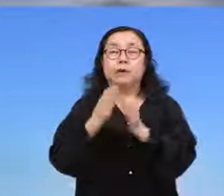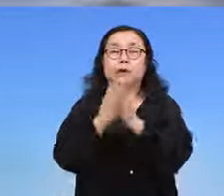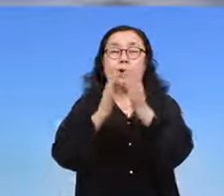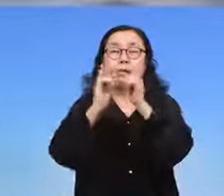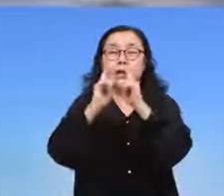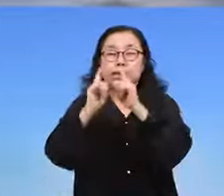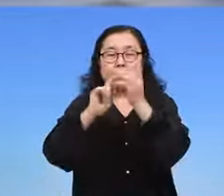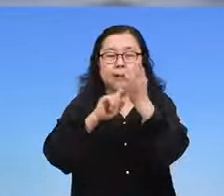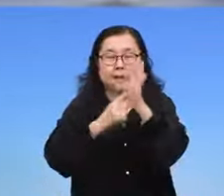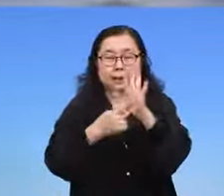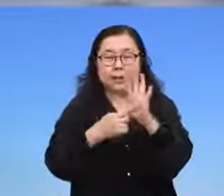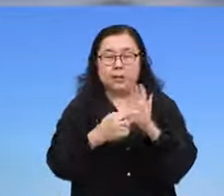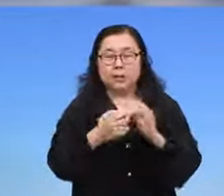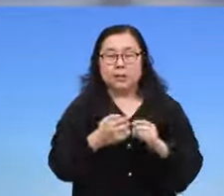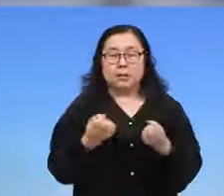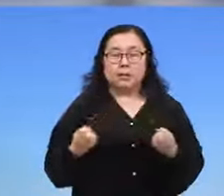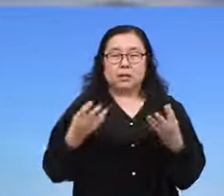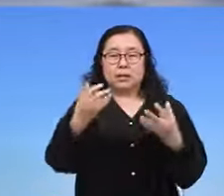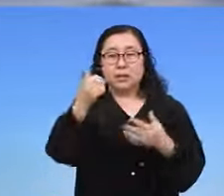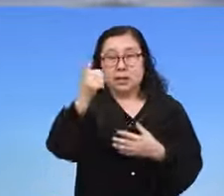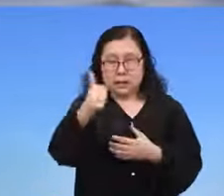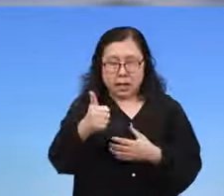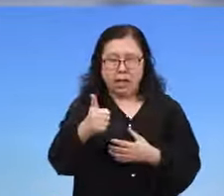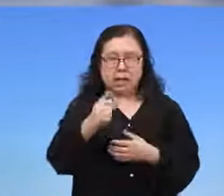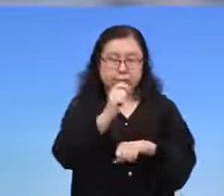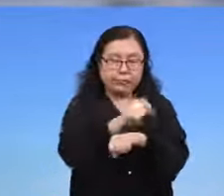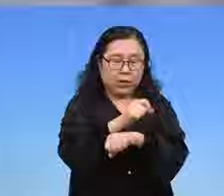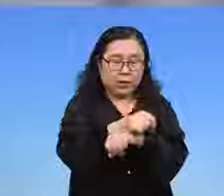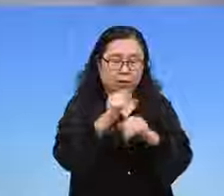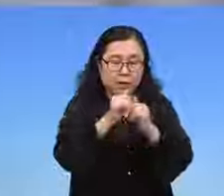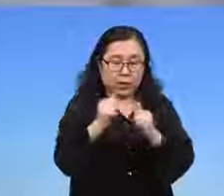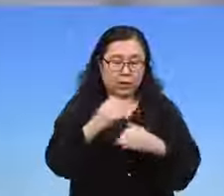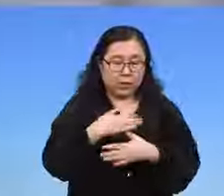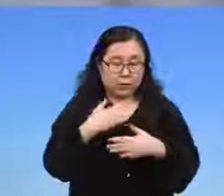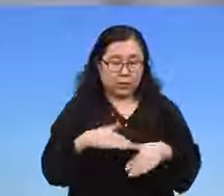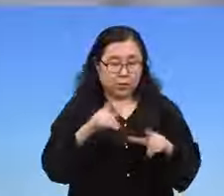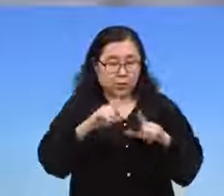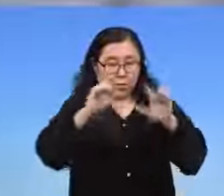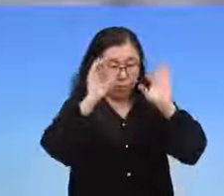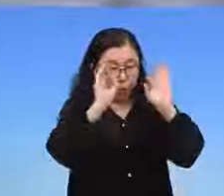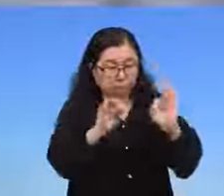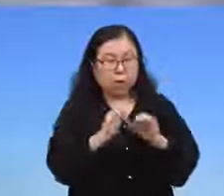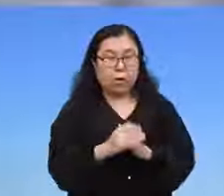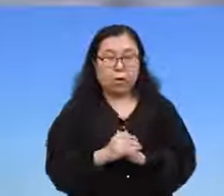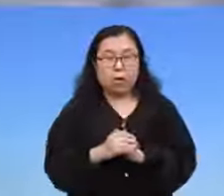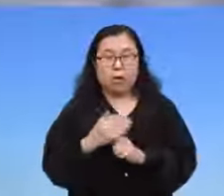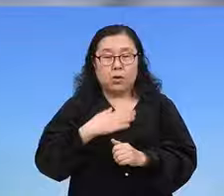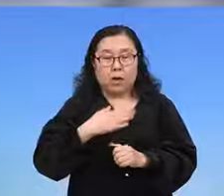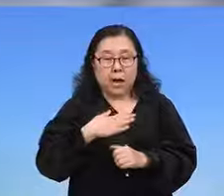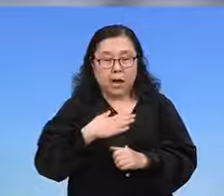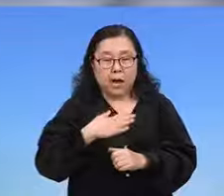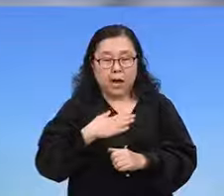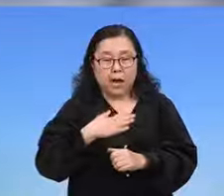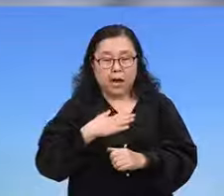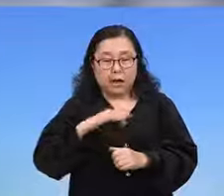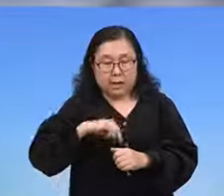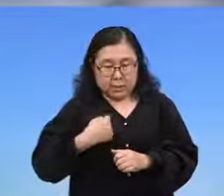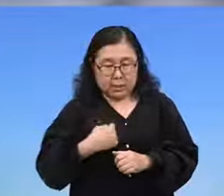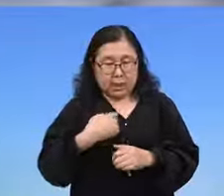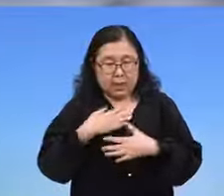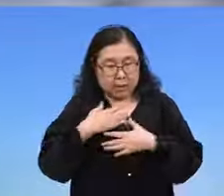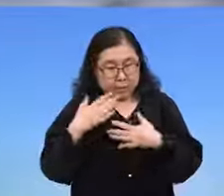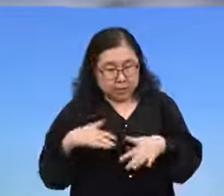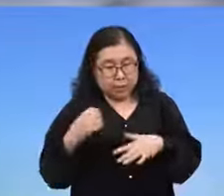오늘 본문에 나오는 대제사장과 서기관들의 약점을 보면서 이게 오늘 저의 약점이나 우리 성도님의 약점이 되지